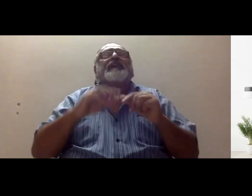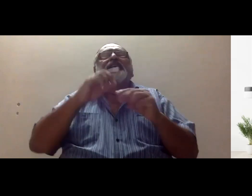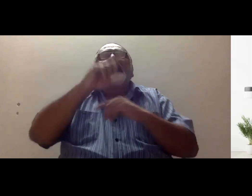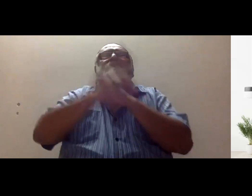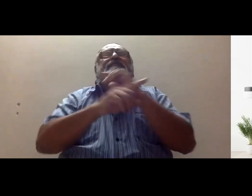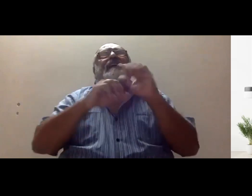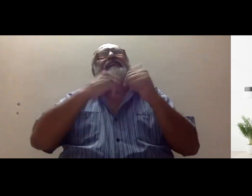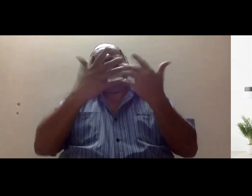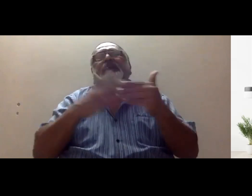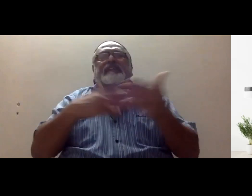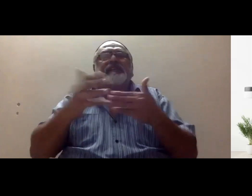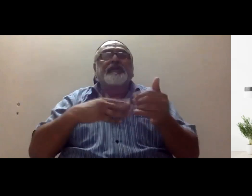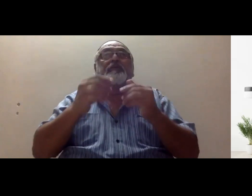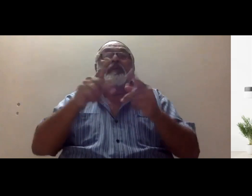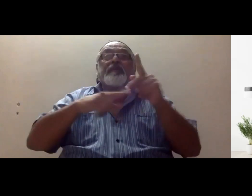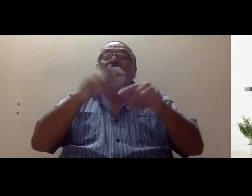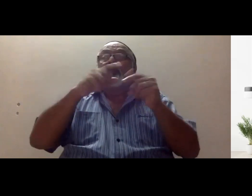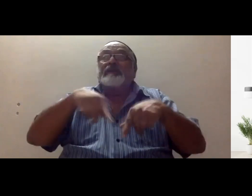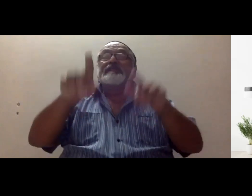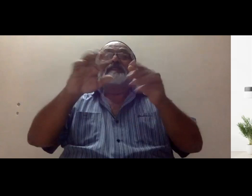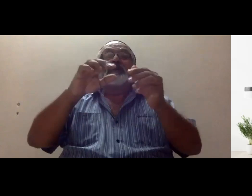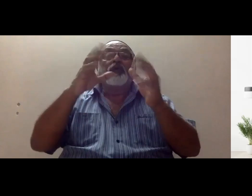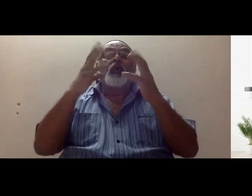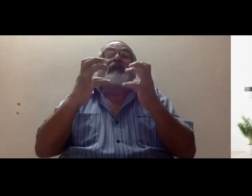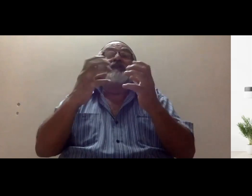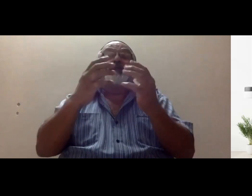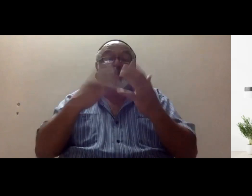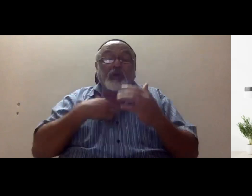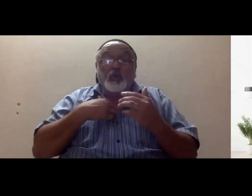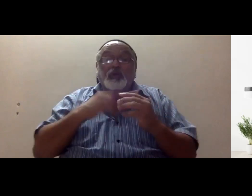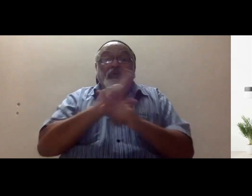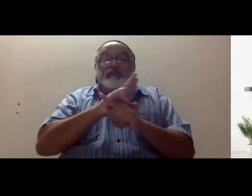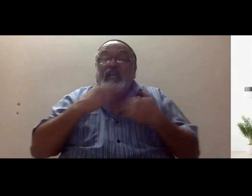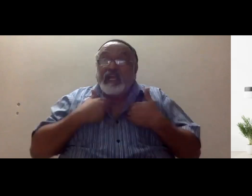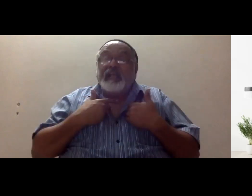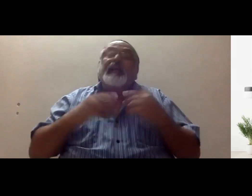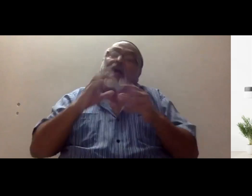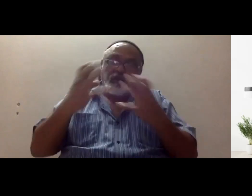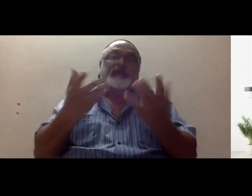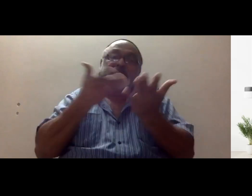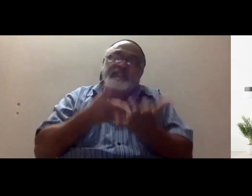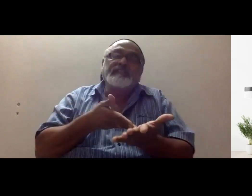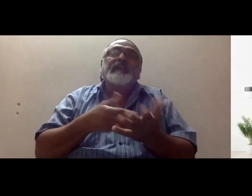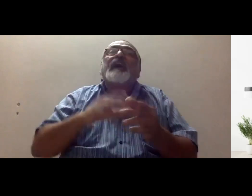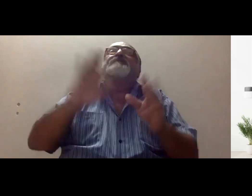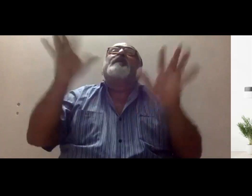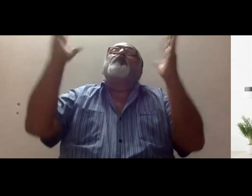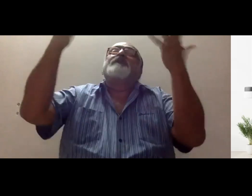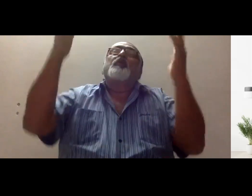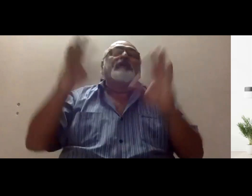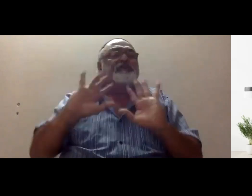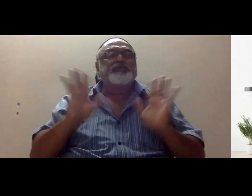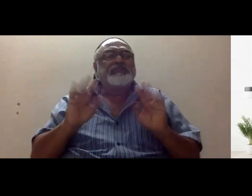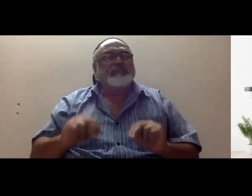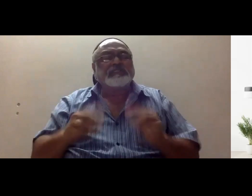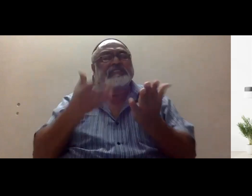पॉपुलेशन को वही प्रोडक्ट चाहिए जो वो यूज कर पाए, जो यूटिलाइज कर पाए, कोई नॉर्मली बहुत कम ही इस सेक पे